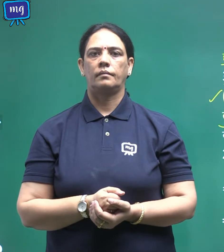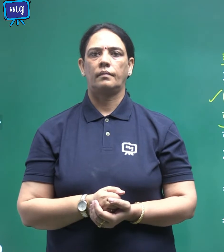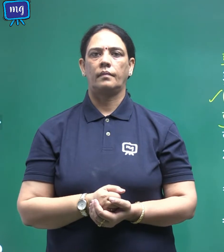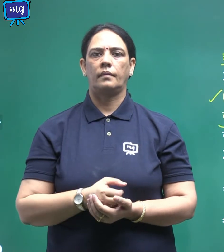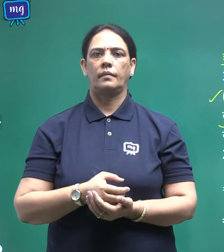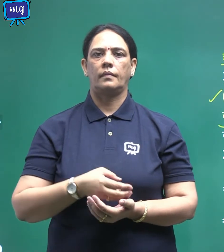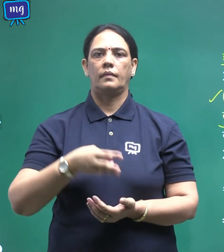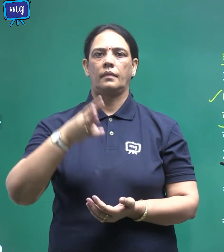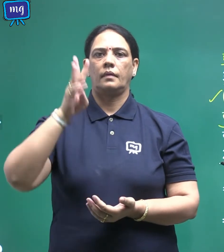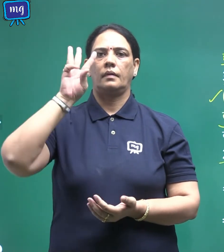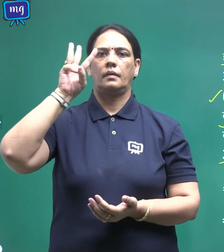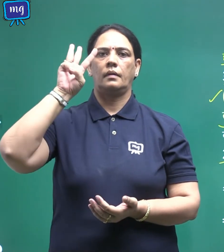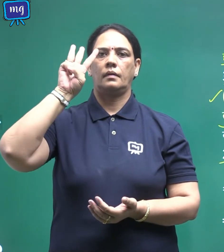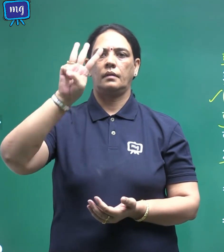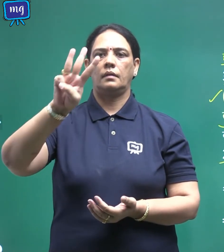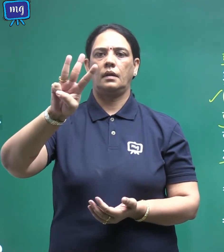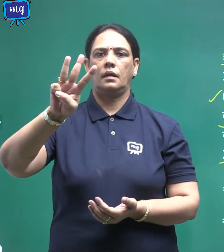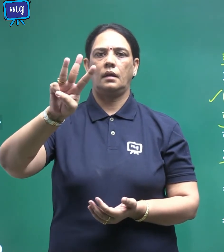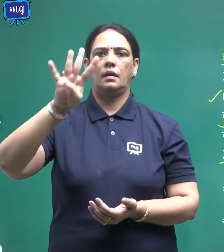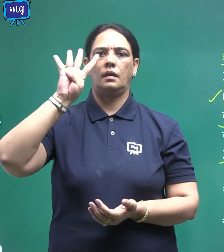34,000 का